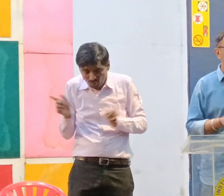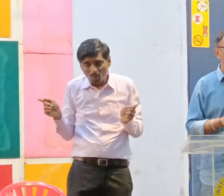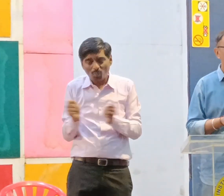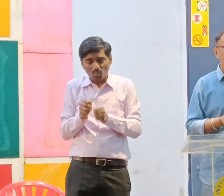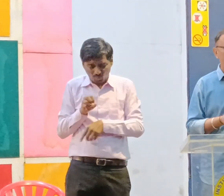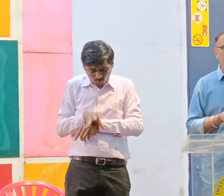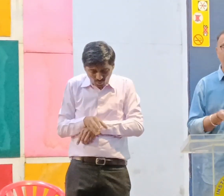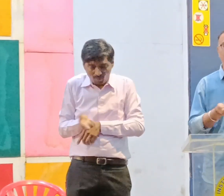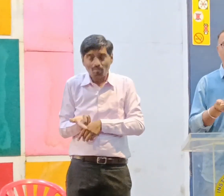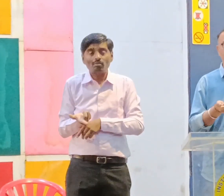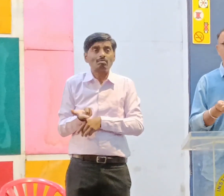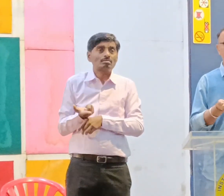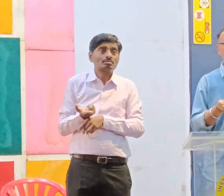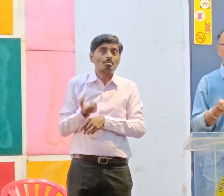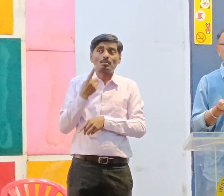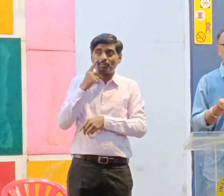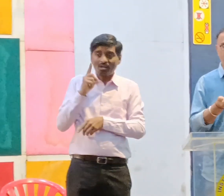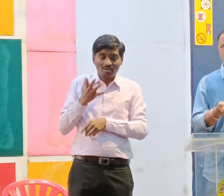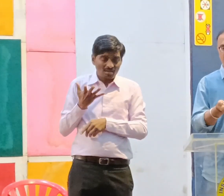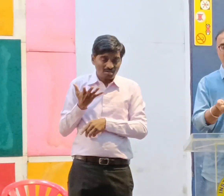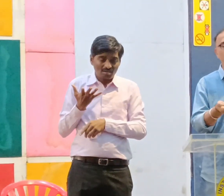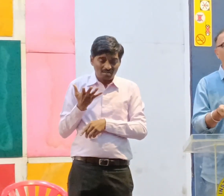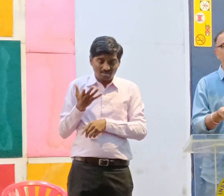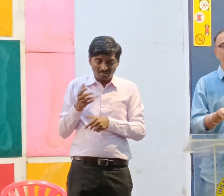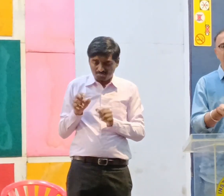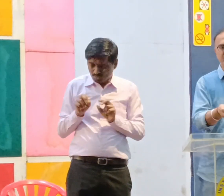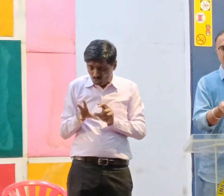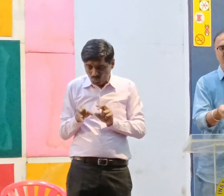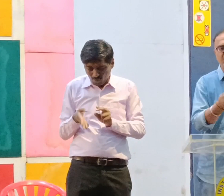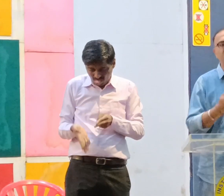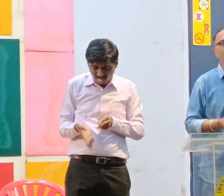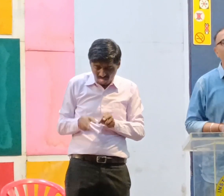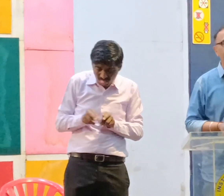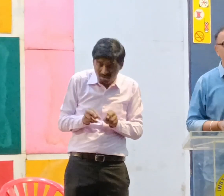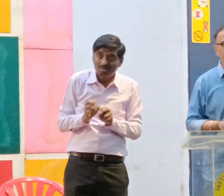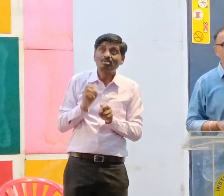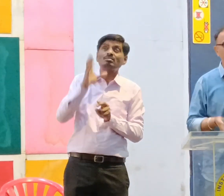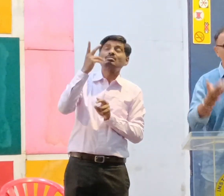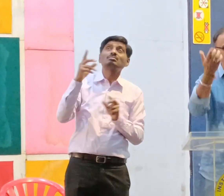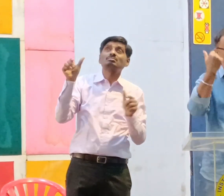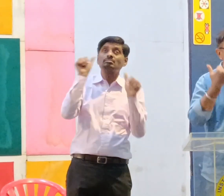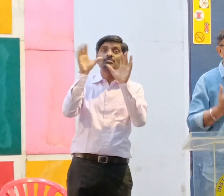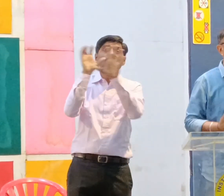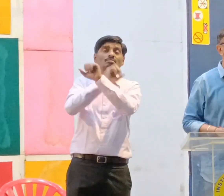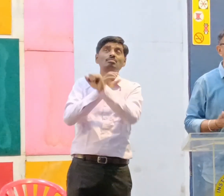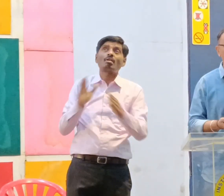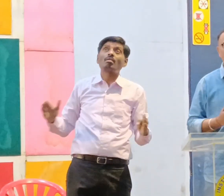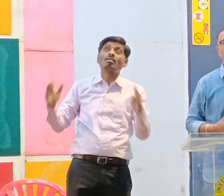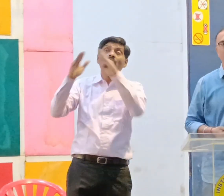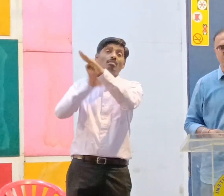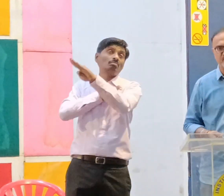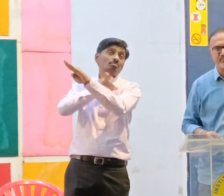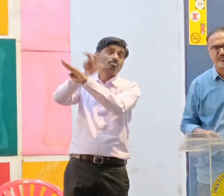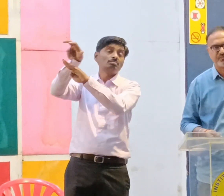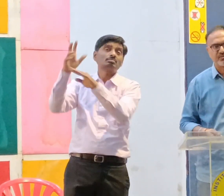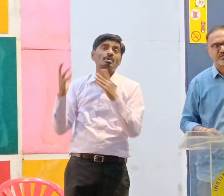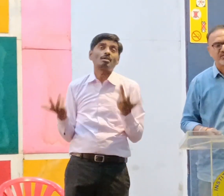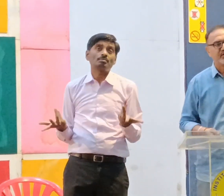પડે એટલે દીકરો કે બાપુજી આમાં તો આપણે નીચે માંડ અજવાળવું પડે છે આ ઉડો મોટો ડુંગરો આપણે કેમ